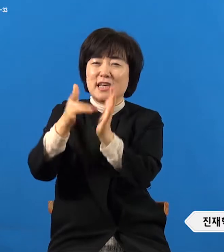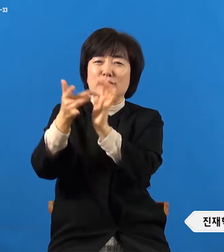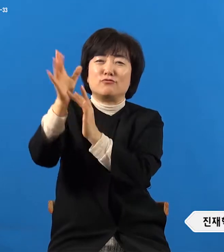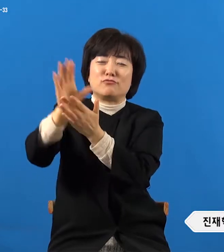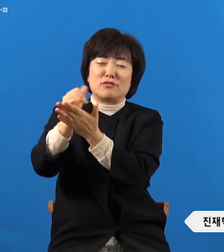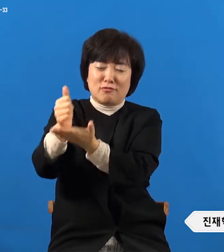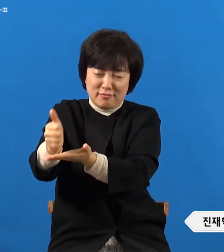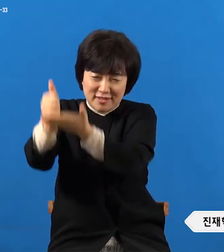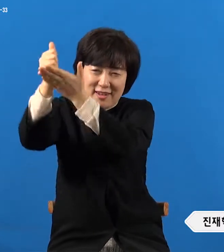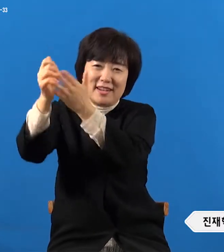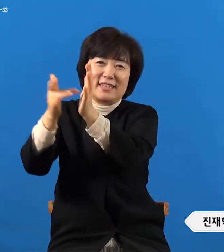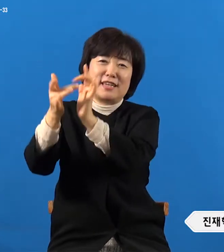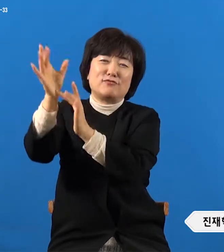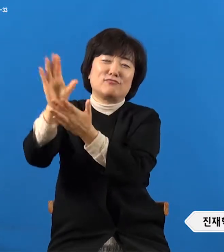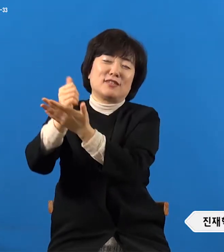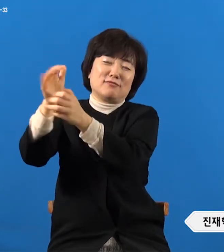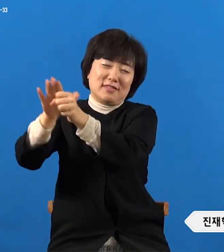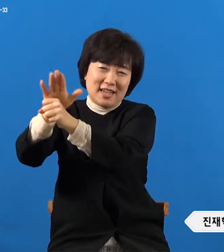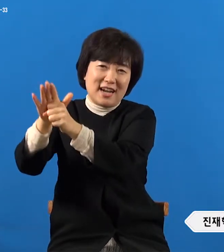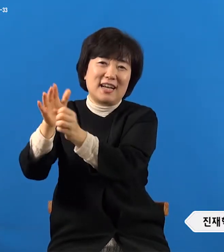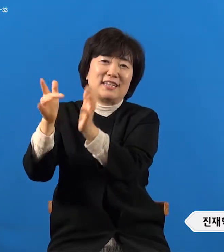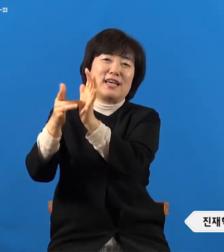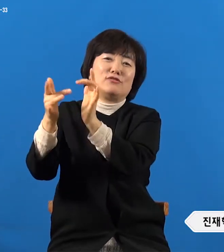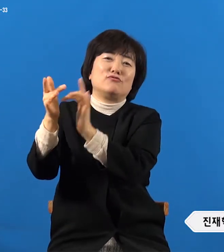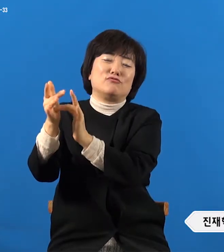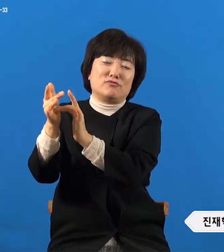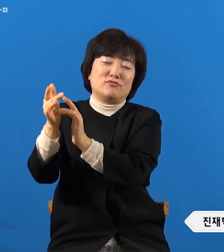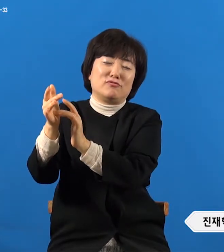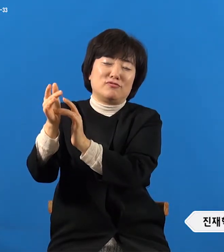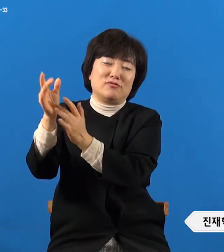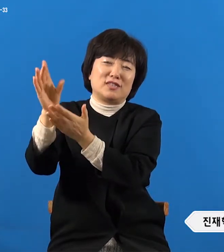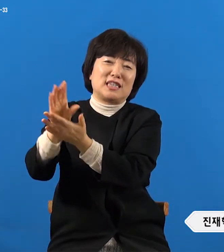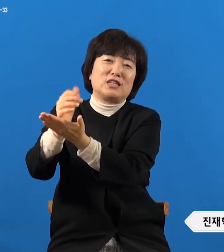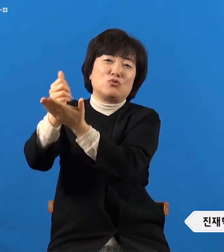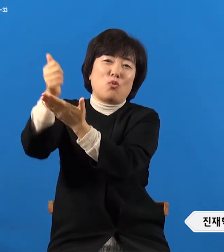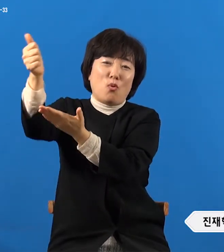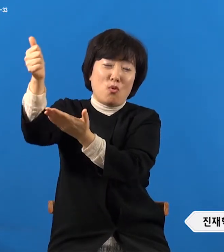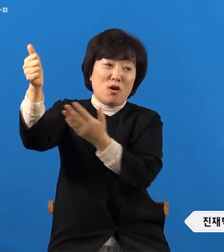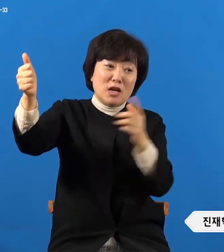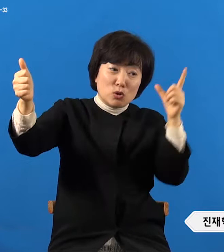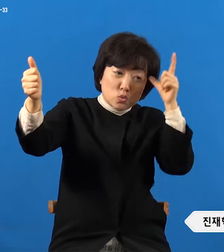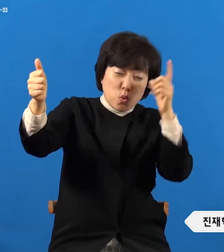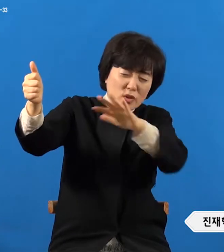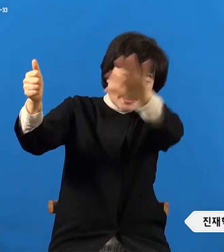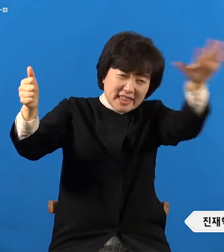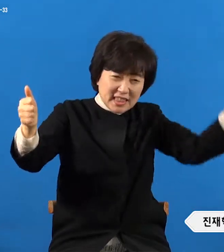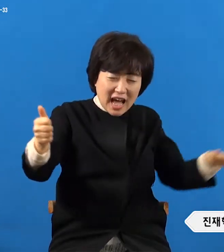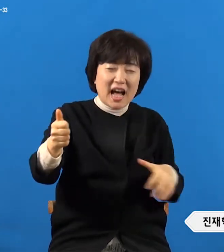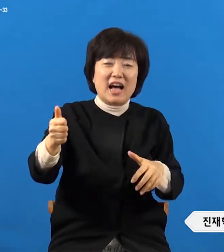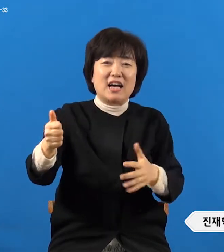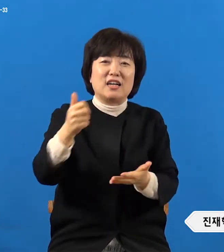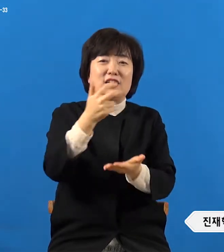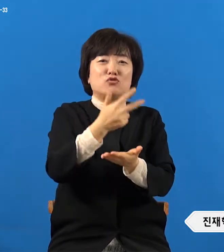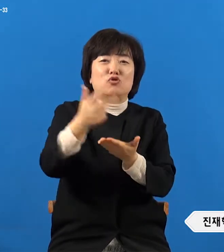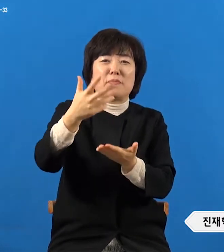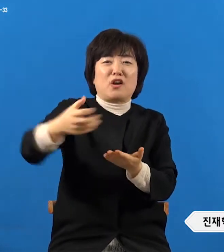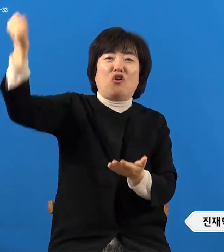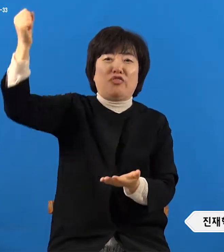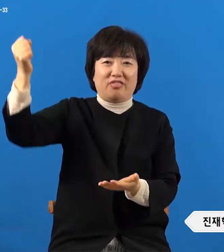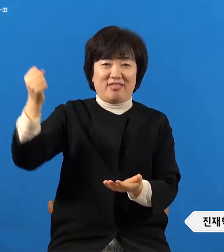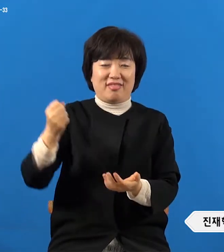중요합니다. 더 사랑이고 모든 소유가 주님의 것이라는 사실을 성경은